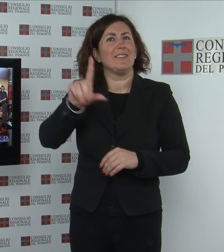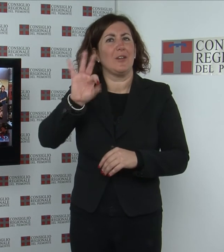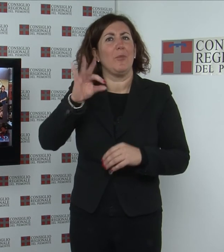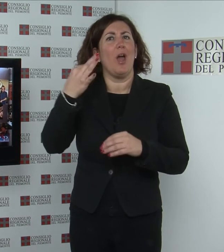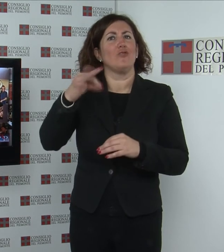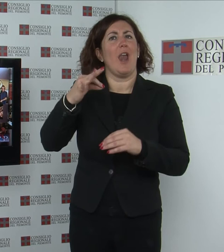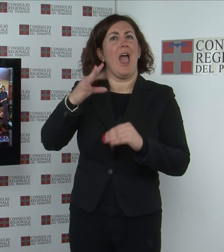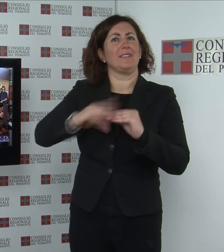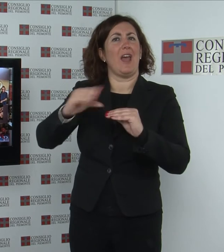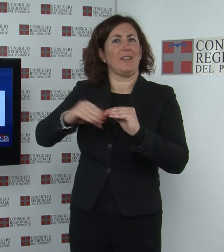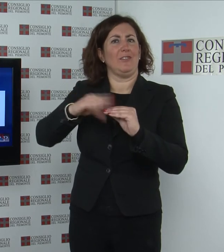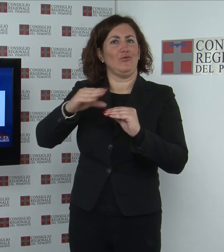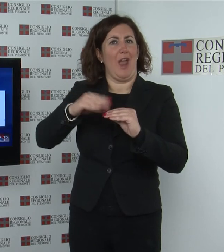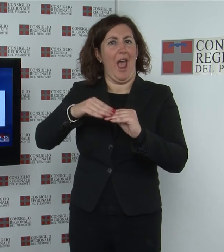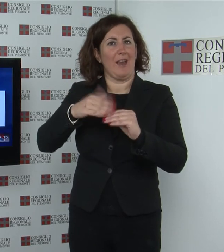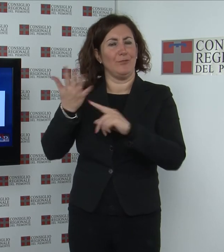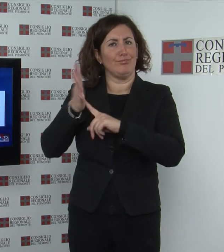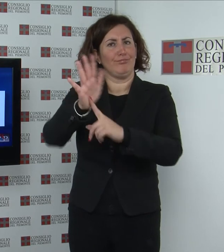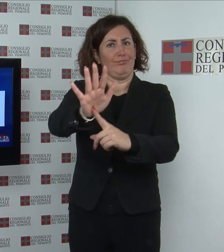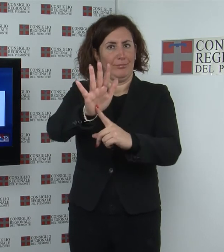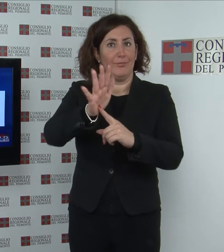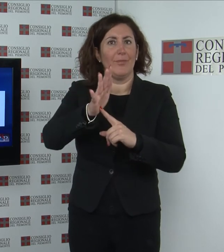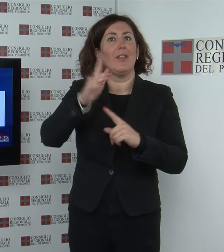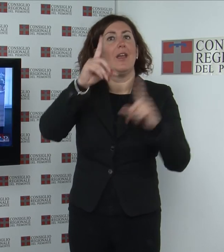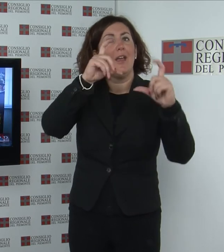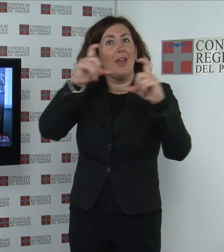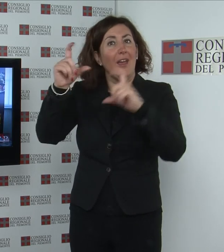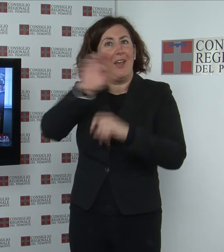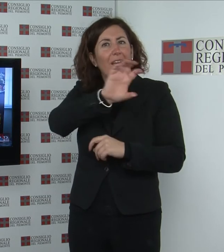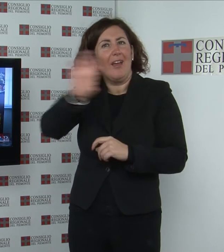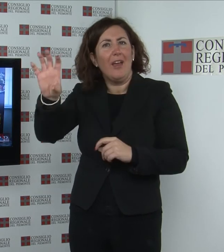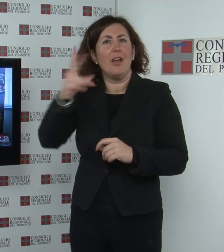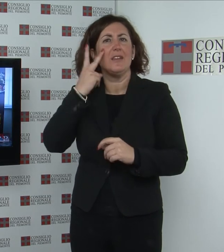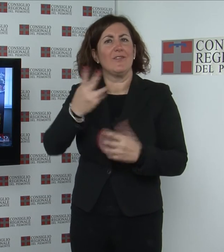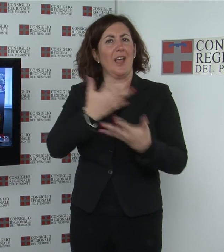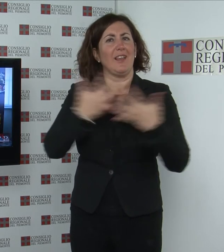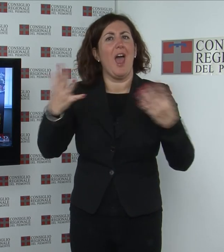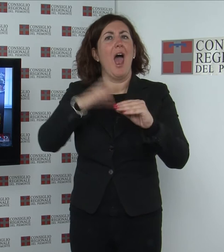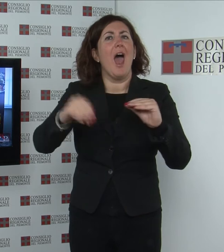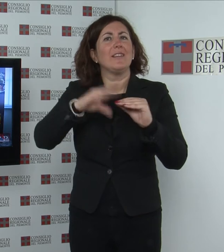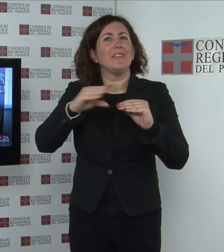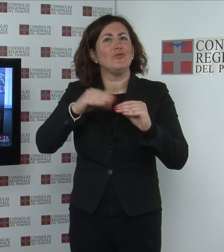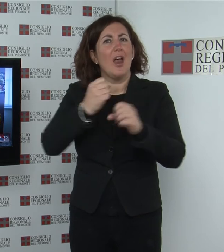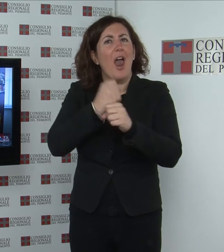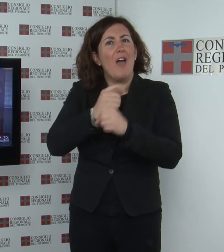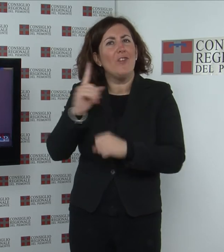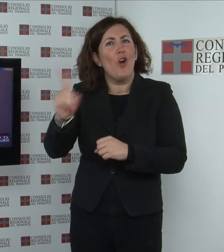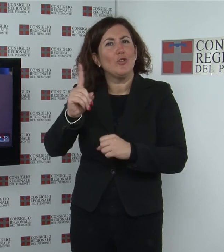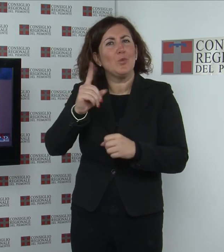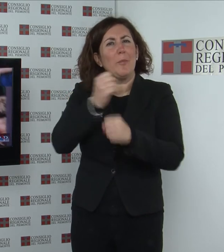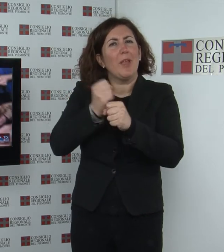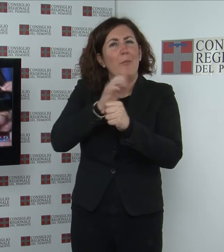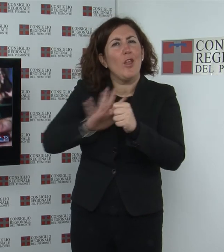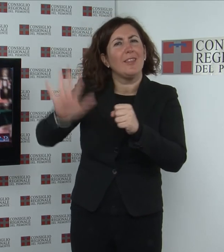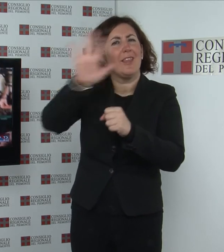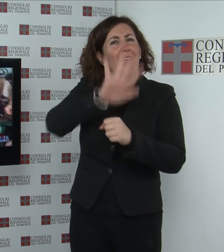Lella Beretta le immagini presentate testimoniano l'abilità degli Artigiani che affonda le radici nella laboriosità e nell'identità piemontese